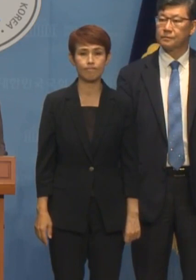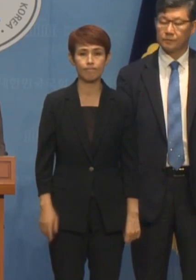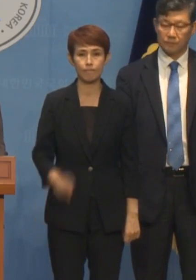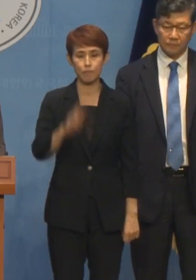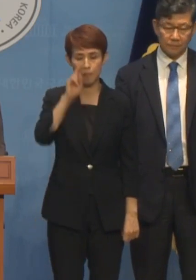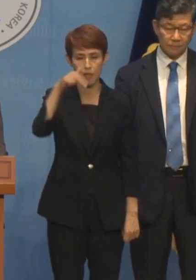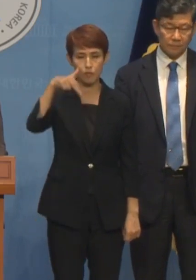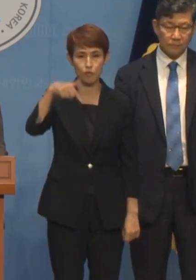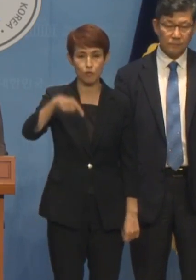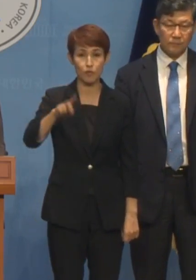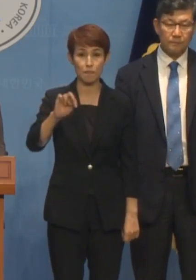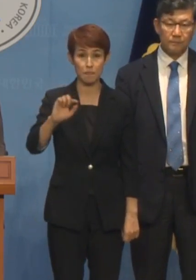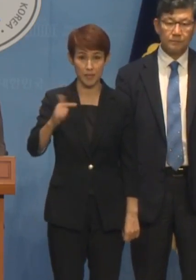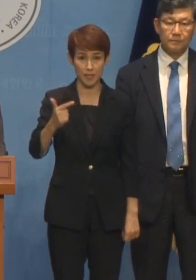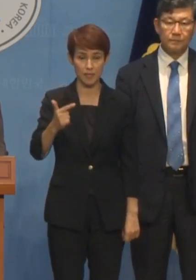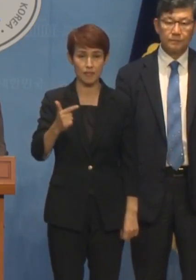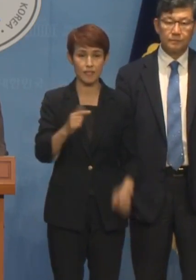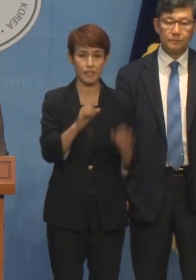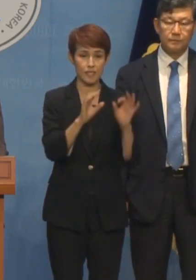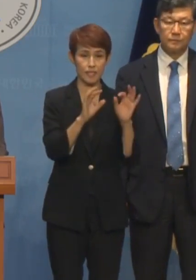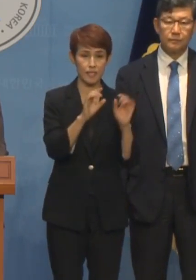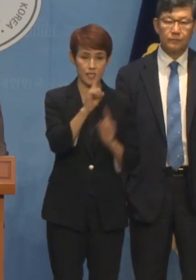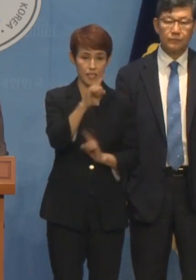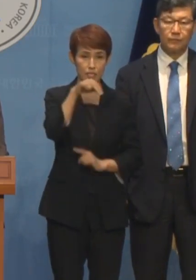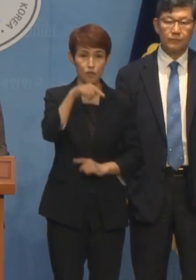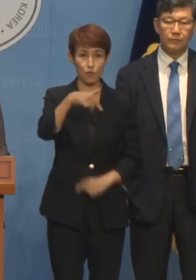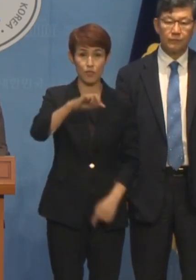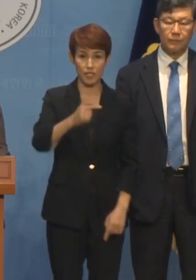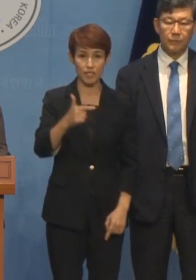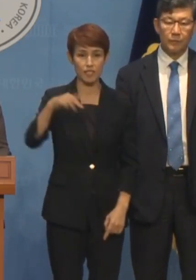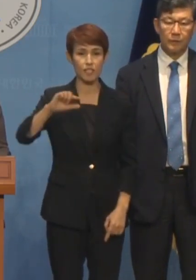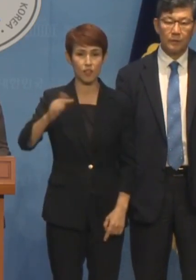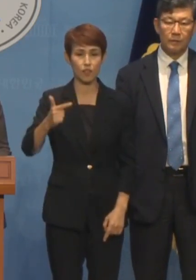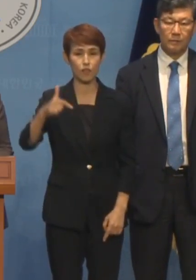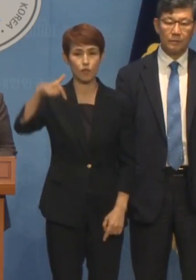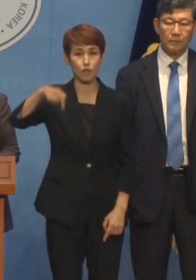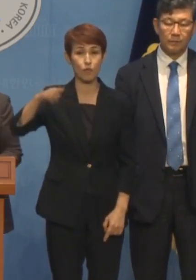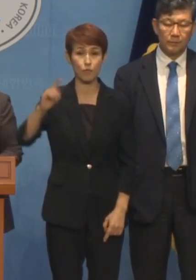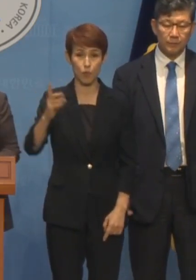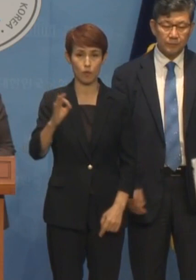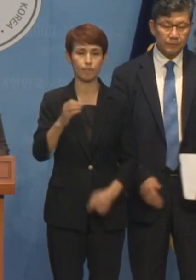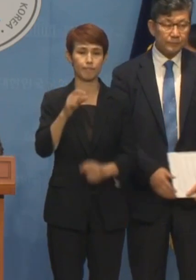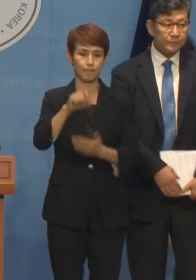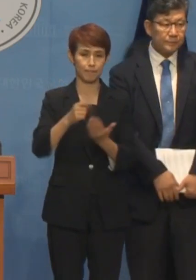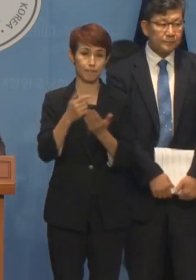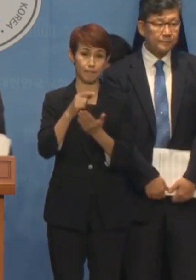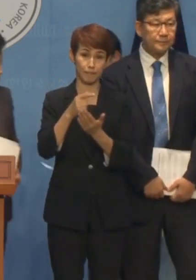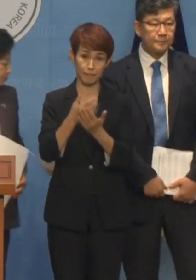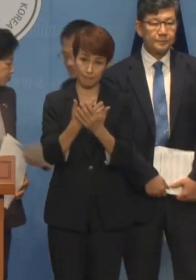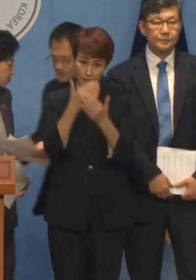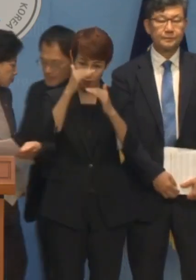박주민 의원님, 이수진 의원님, 천준호 의원님께서 낭독해 주시겠습니다.